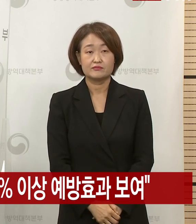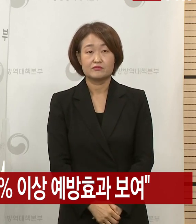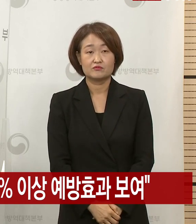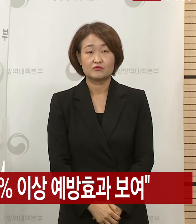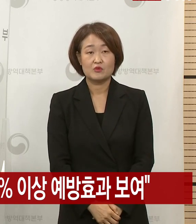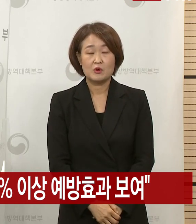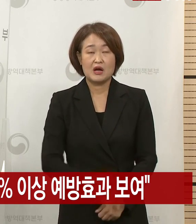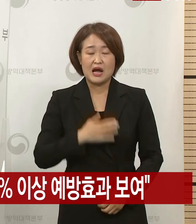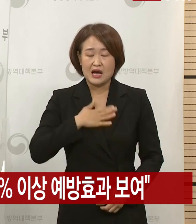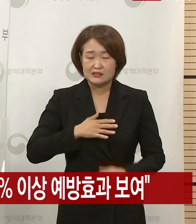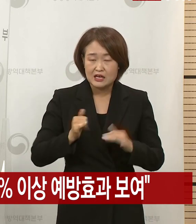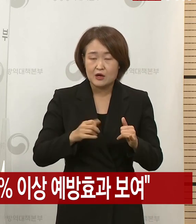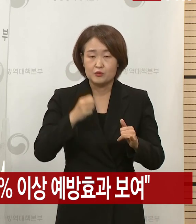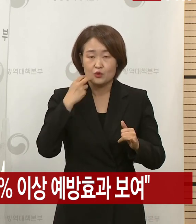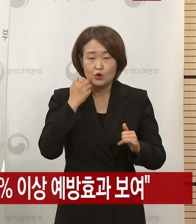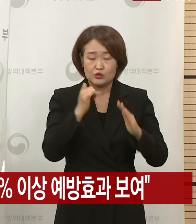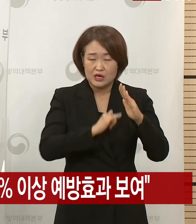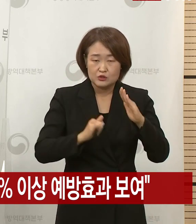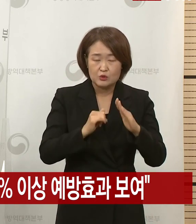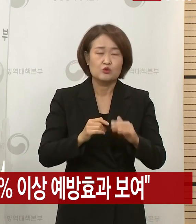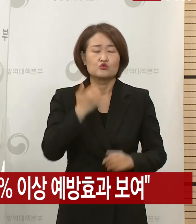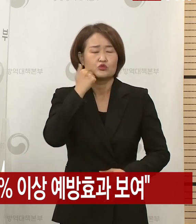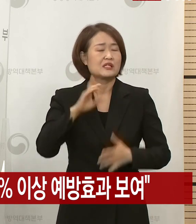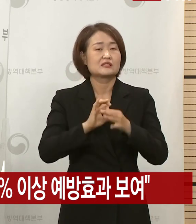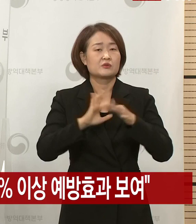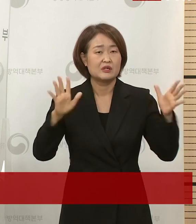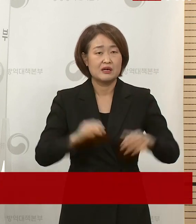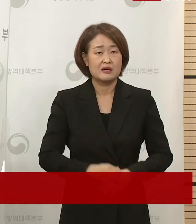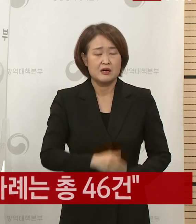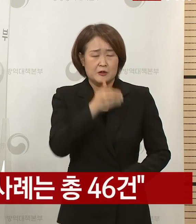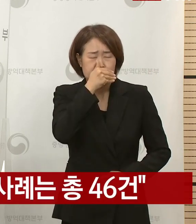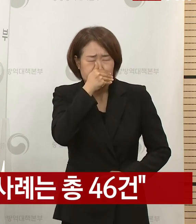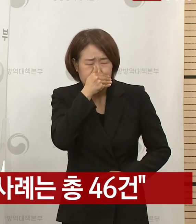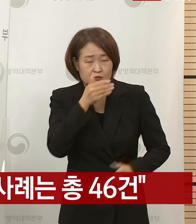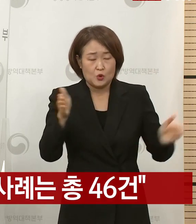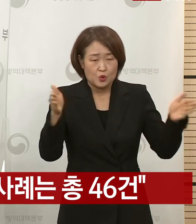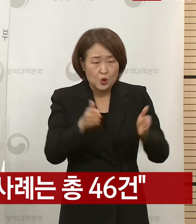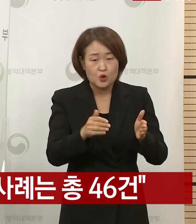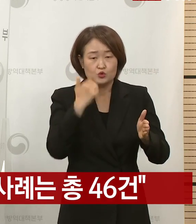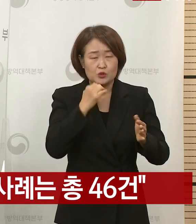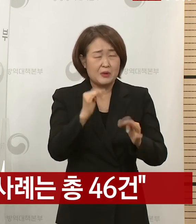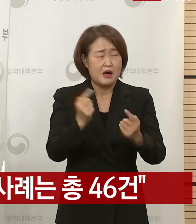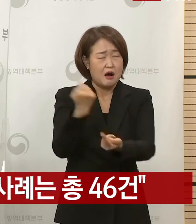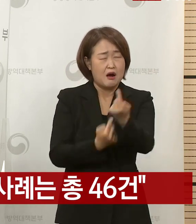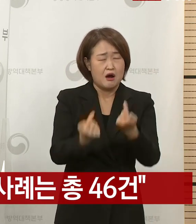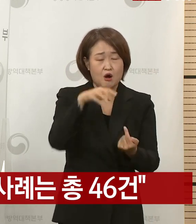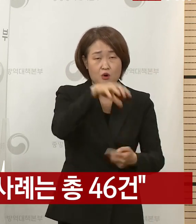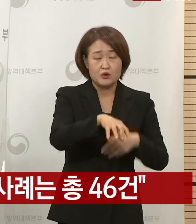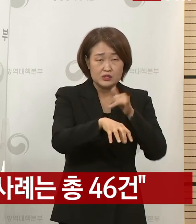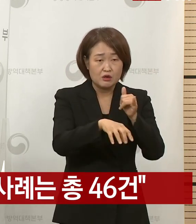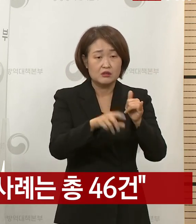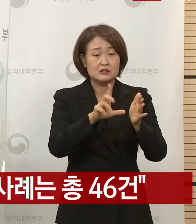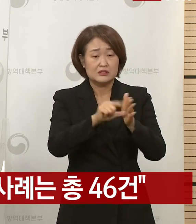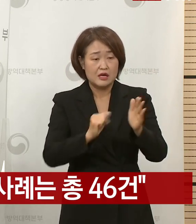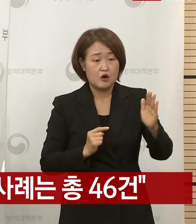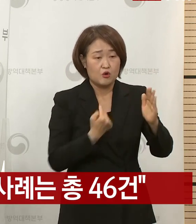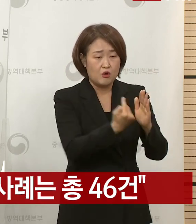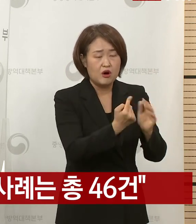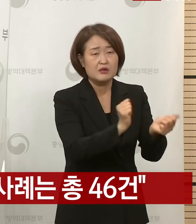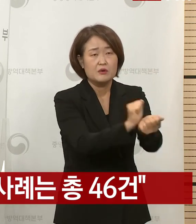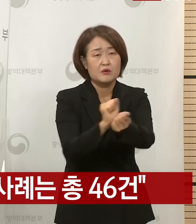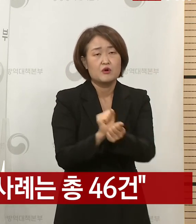불특정 다수 인원이 밀폐, 밀집된 공원을 방문하여 이용하는 경우에는 감염의 위험은 더욱